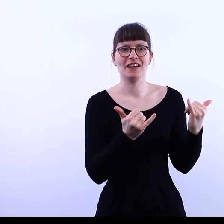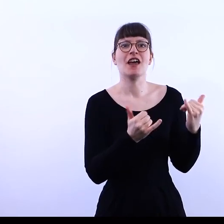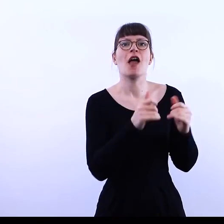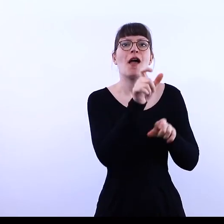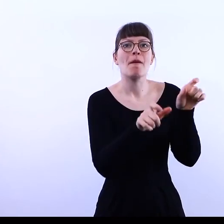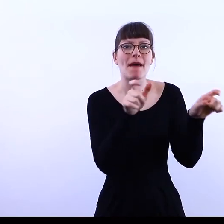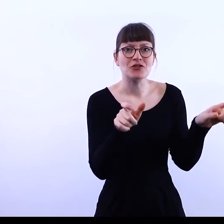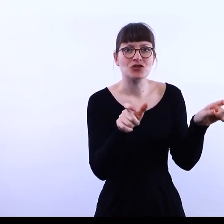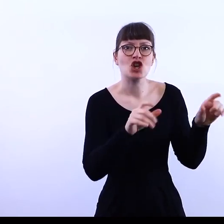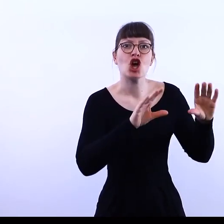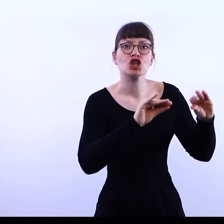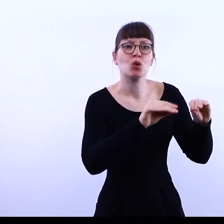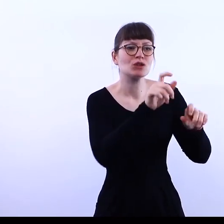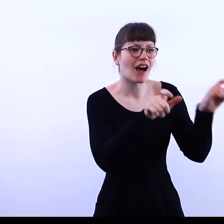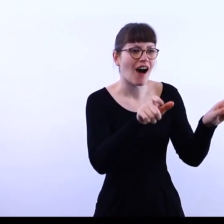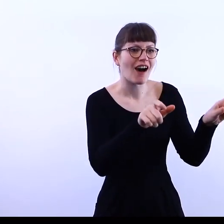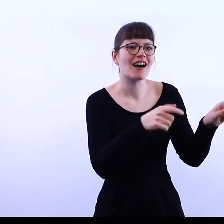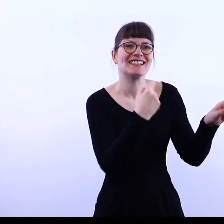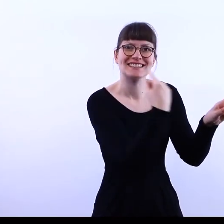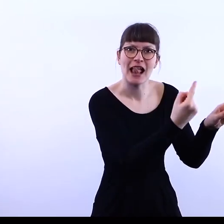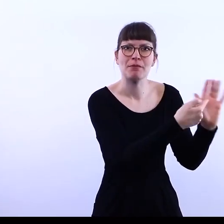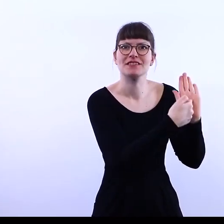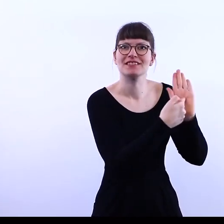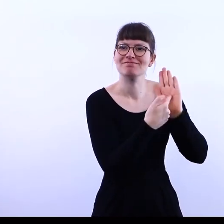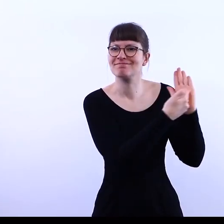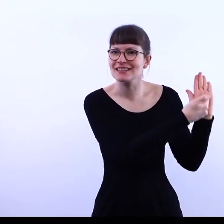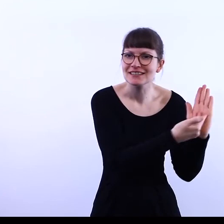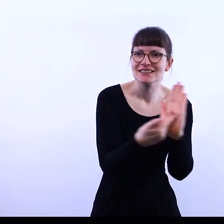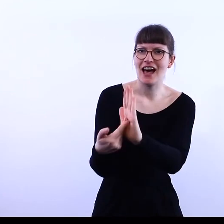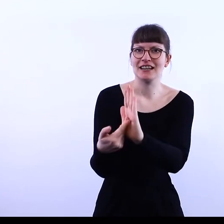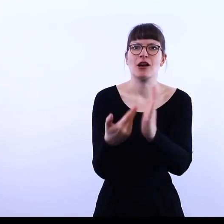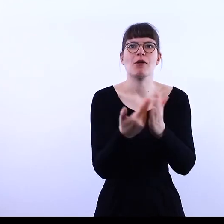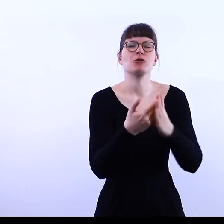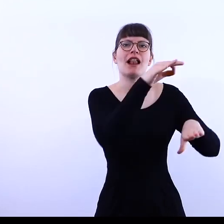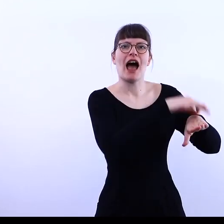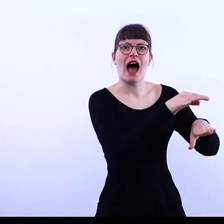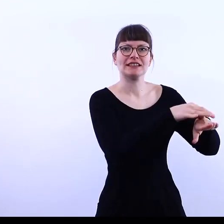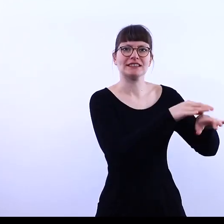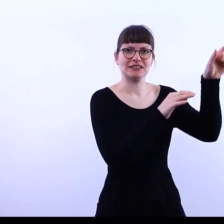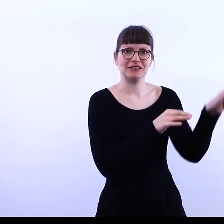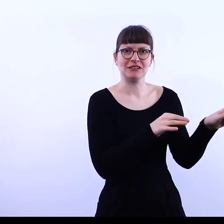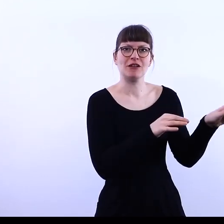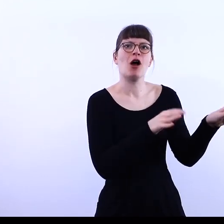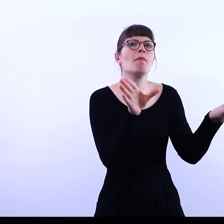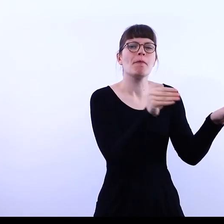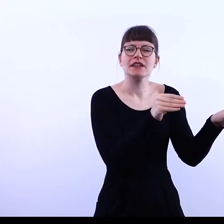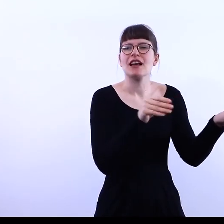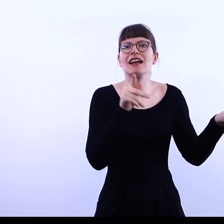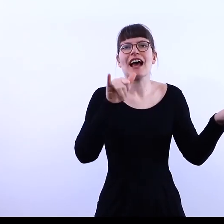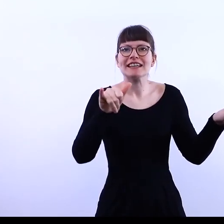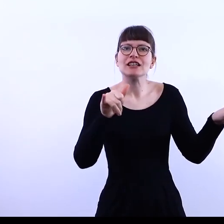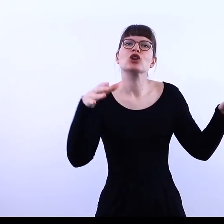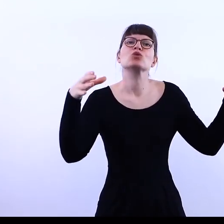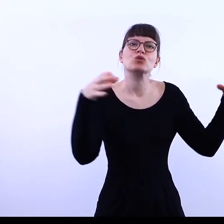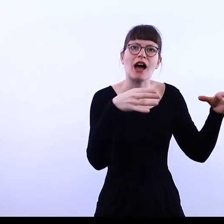zeigt, die mit KI zusammenarbeiten, die Ärztin, die mit KI gemeinsam Röntgenbilder